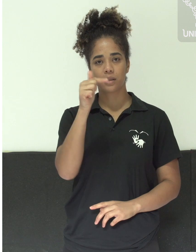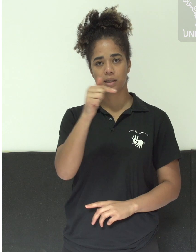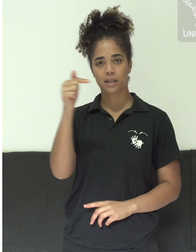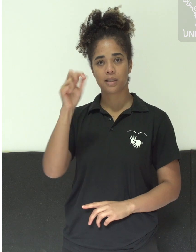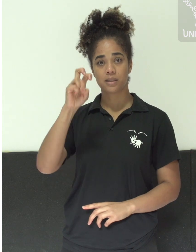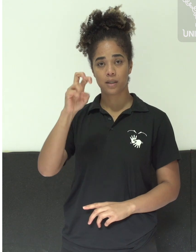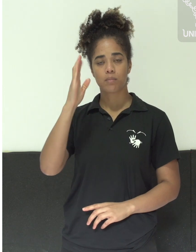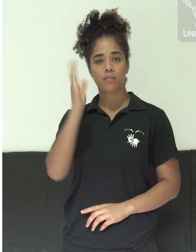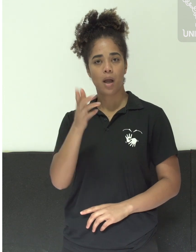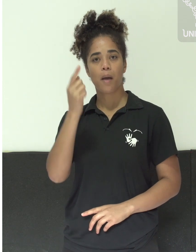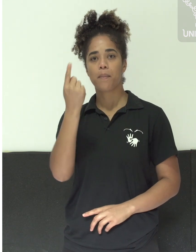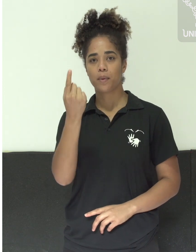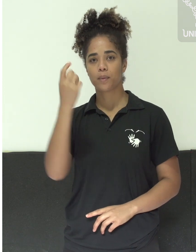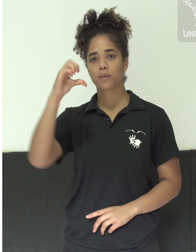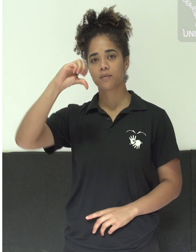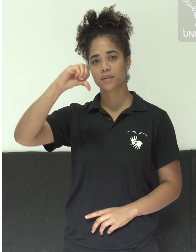4.375/1964.